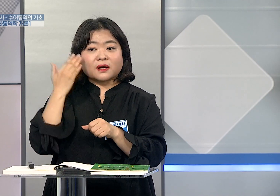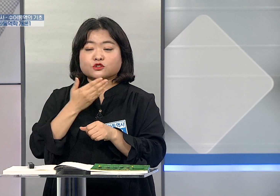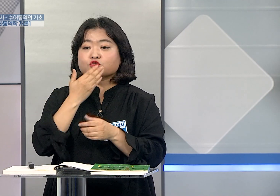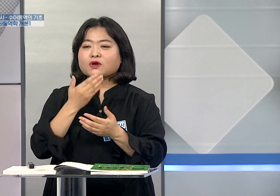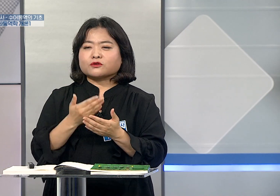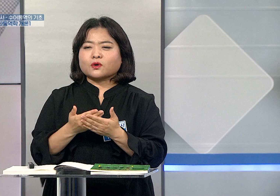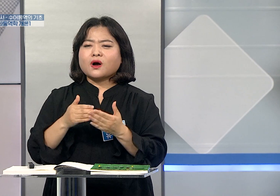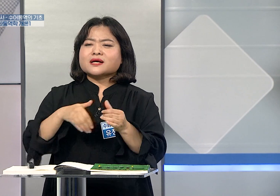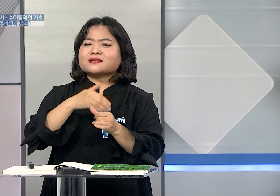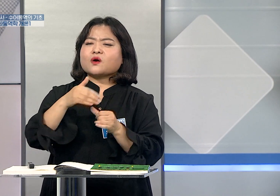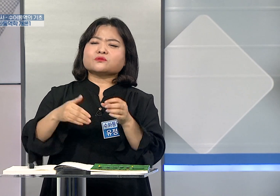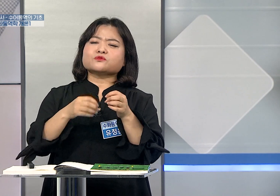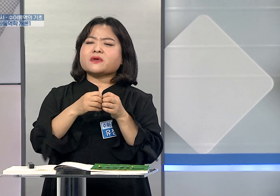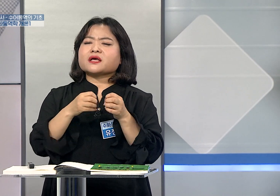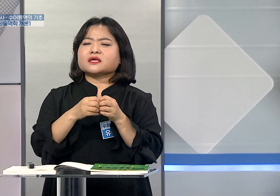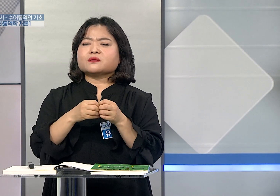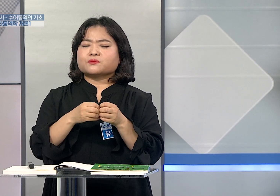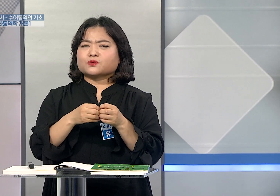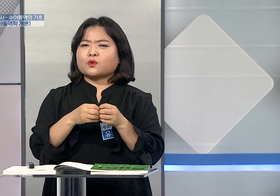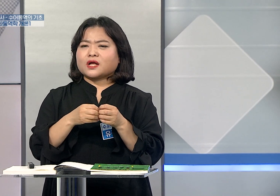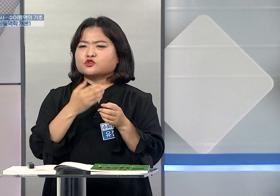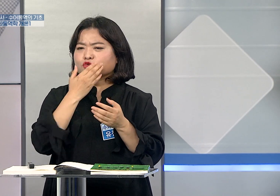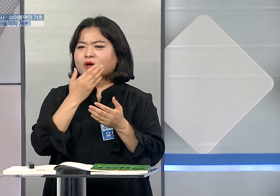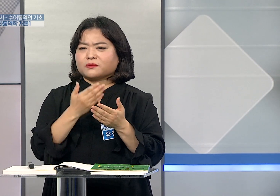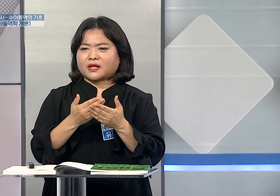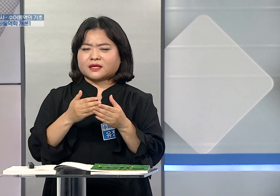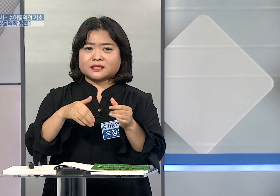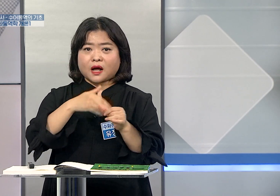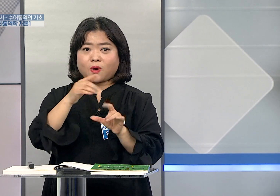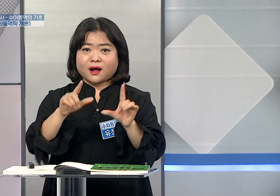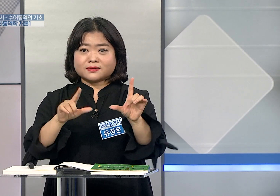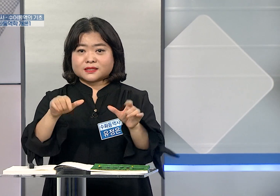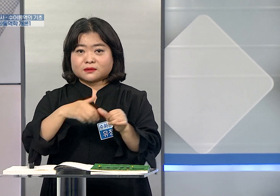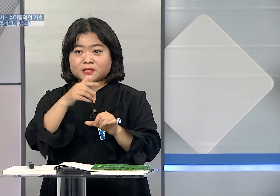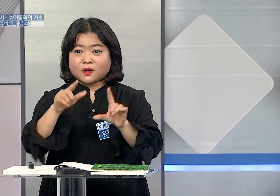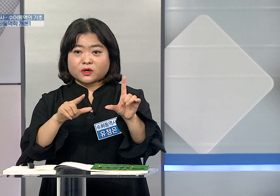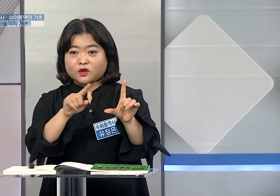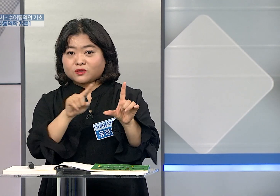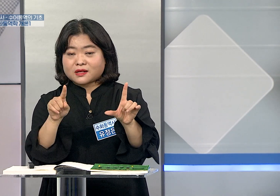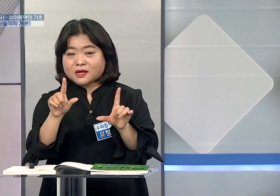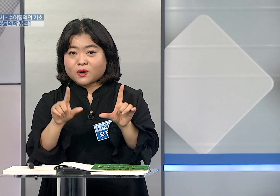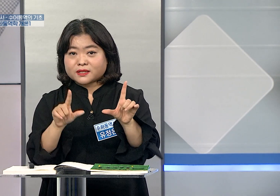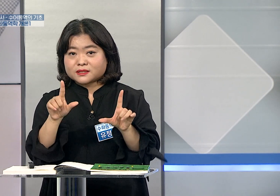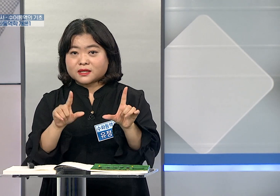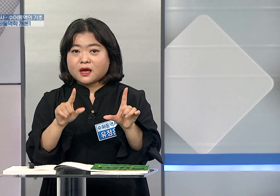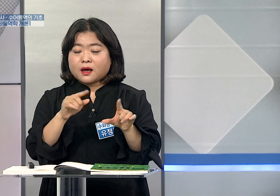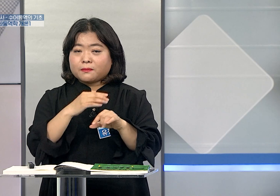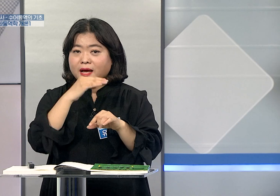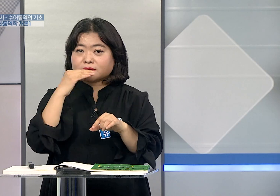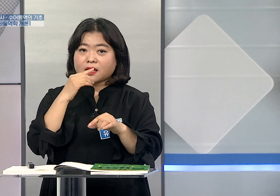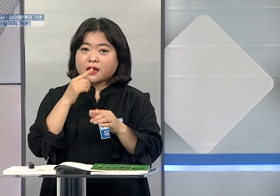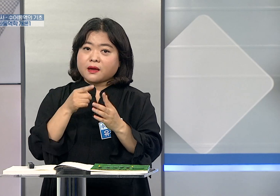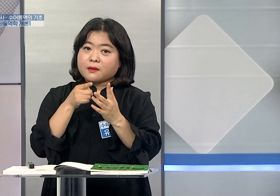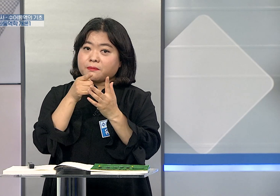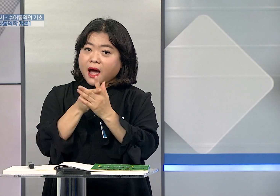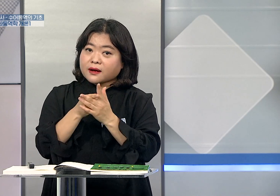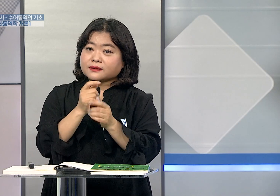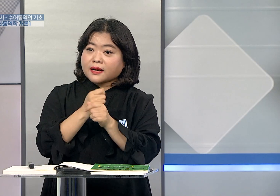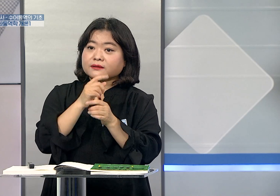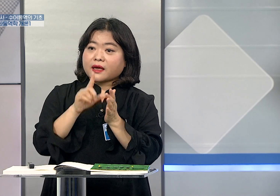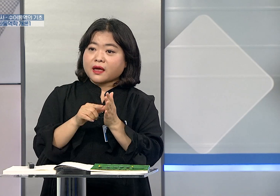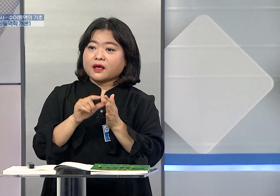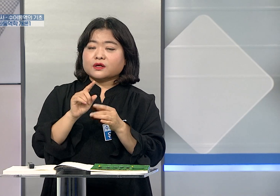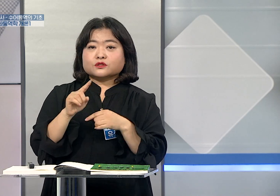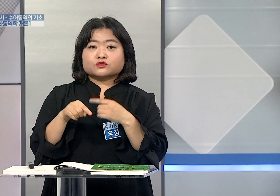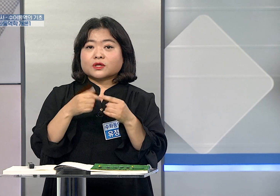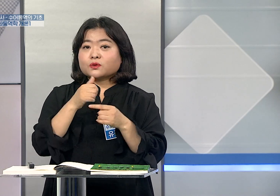지식 기반이 중요하고요. 상황 문맥이 또한 중요합니다. 이 상황, 지금의 상황이 어떠한 상황인지 바르게 파악을